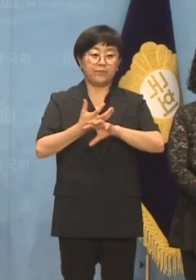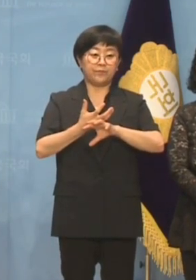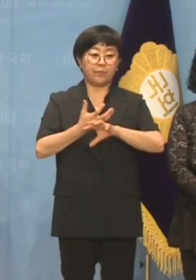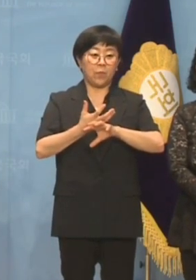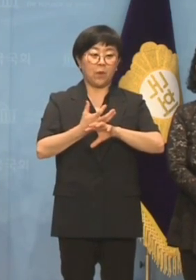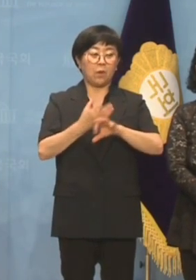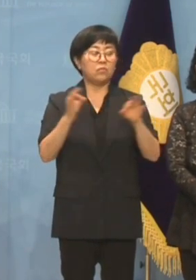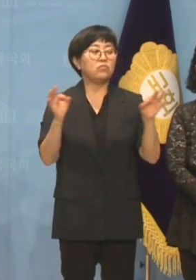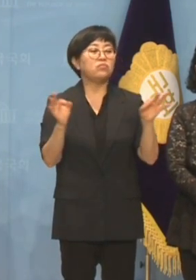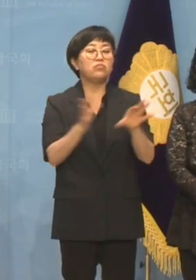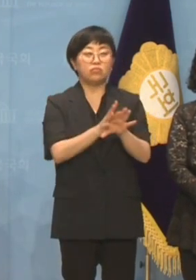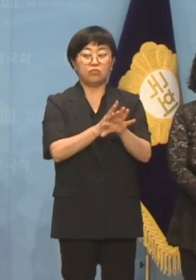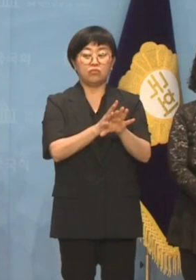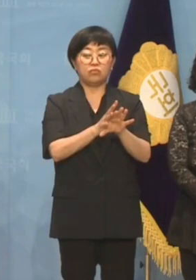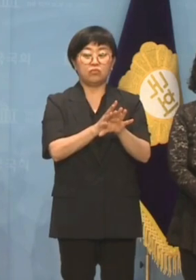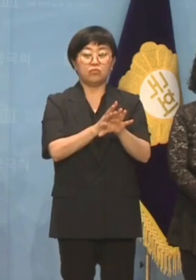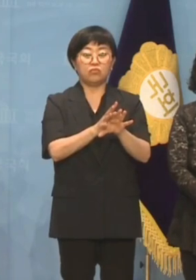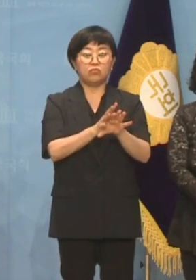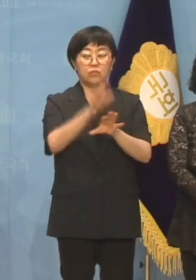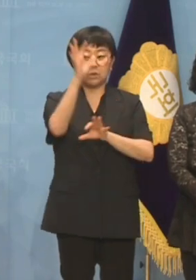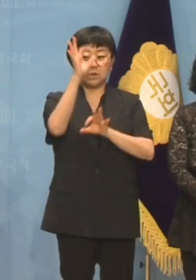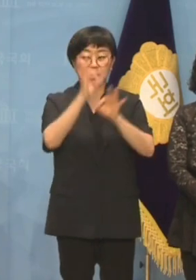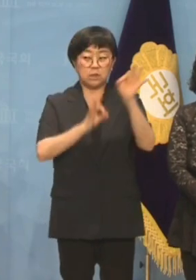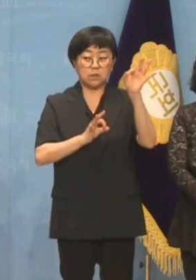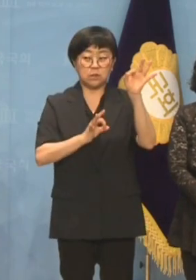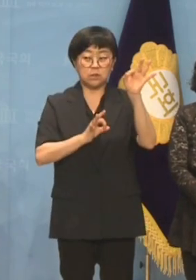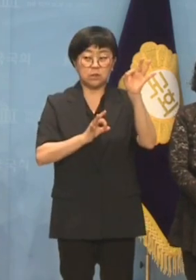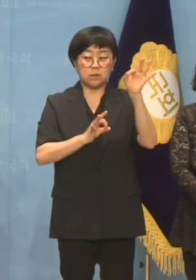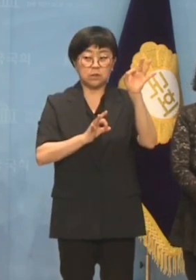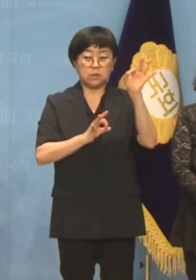전면 무산되는 우를